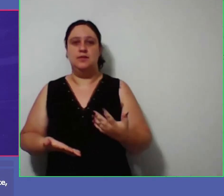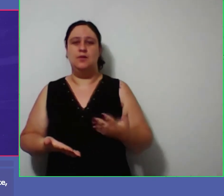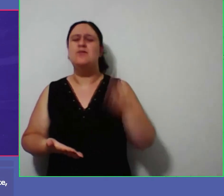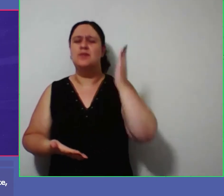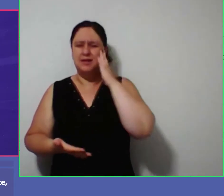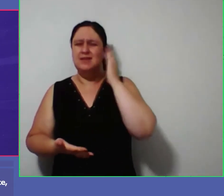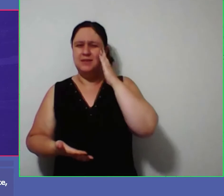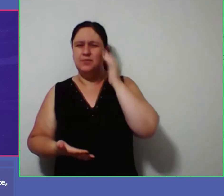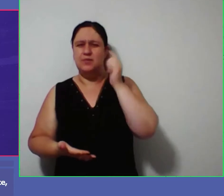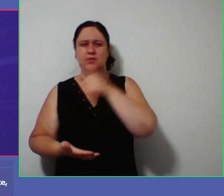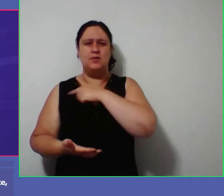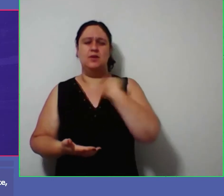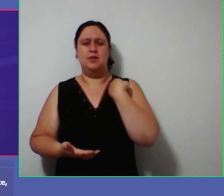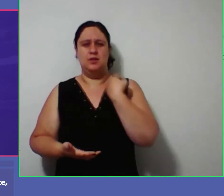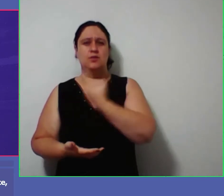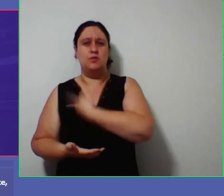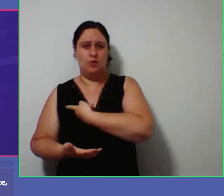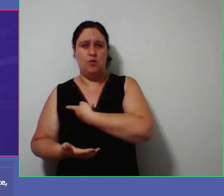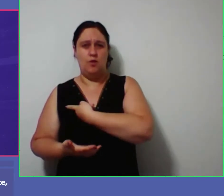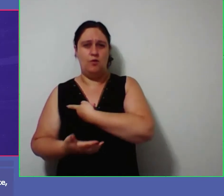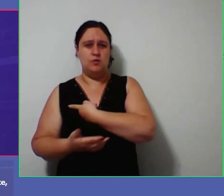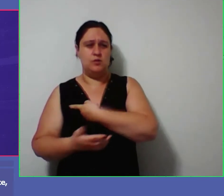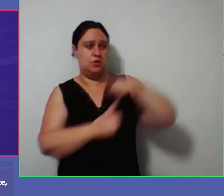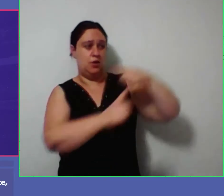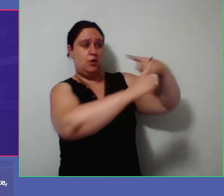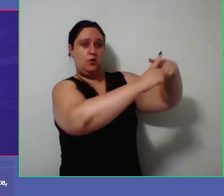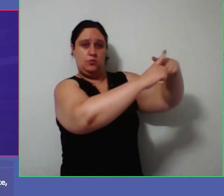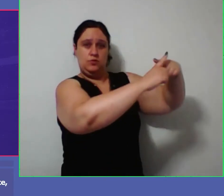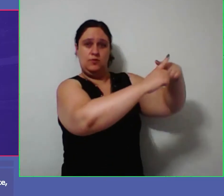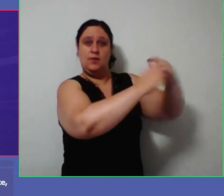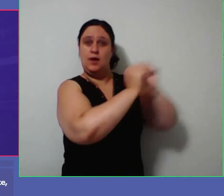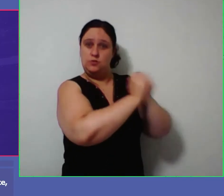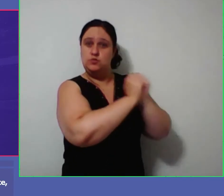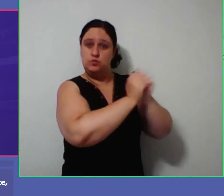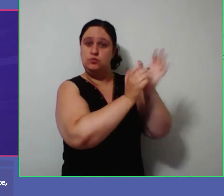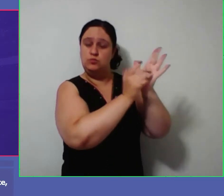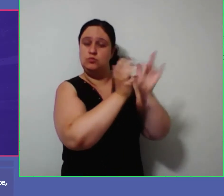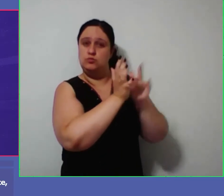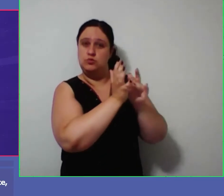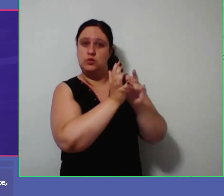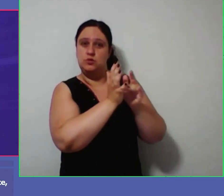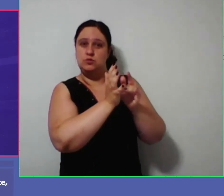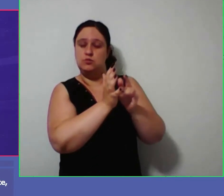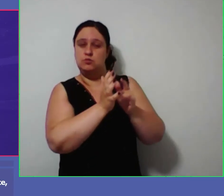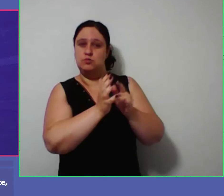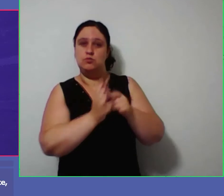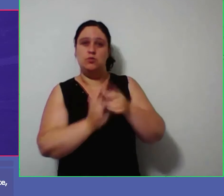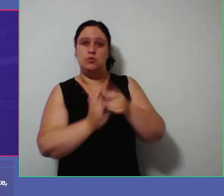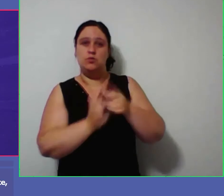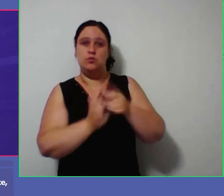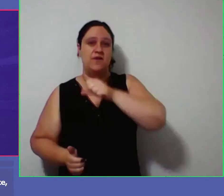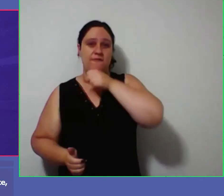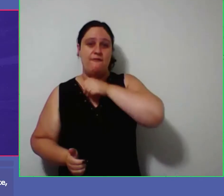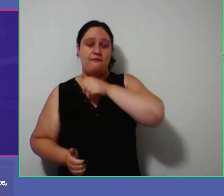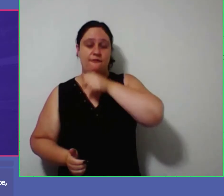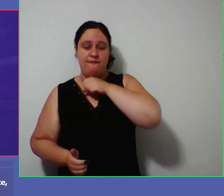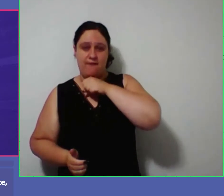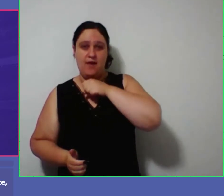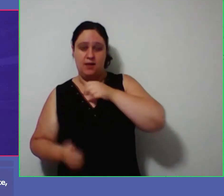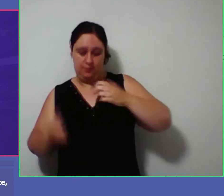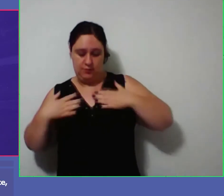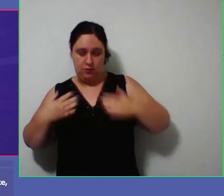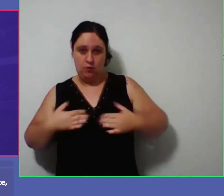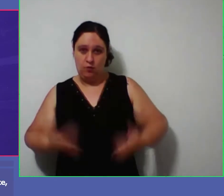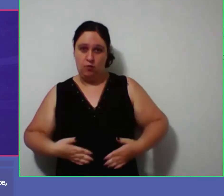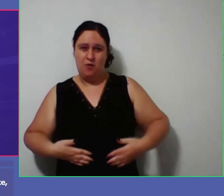nosso velho homem, para que o corpo do pecado seja destruído, né? E não sirvamos o